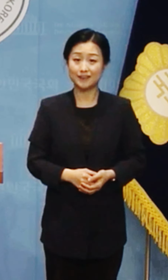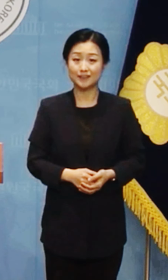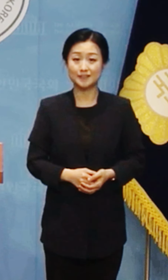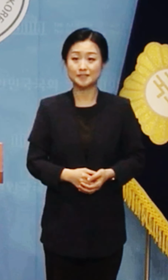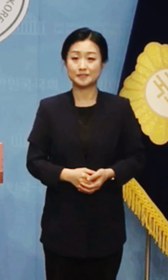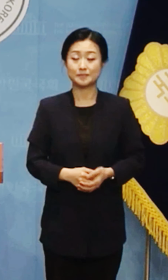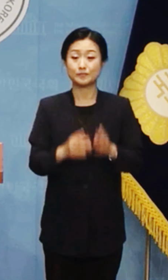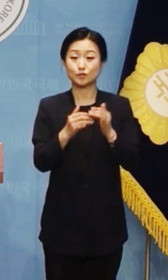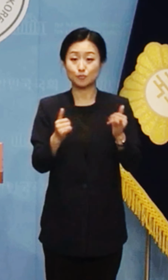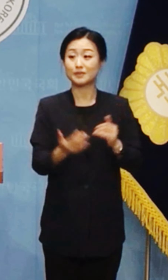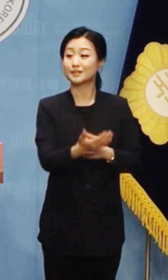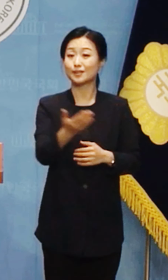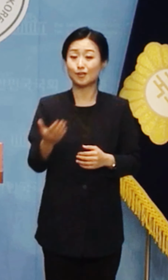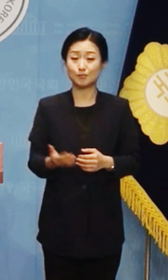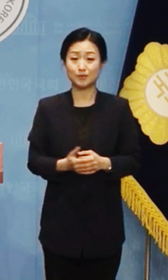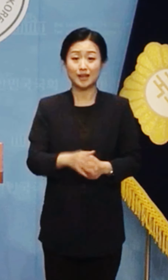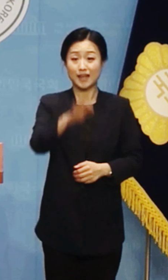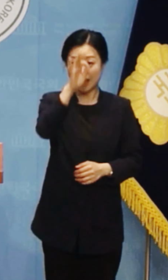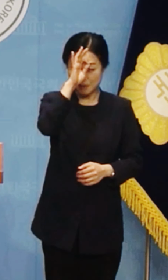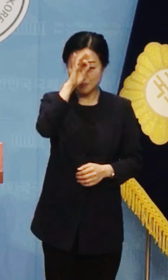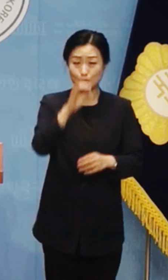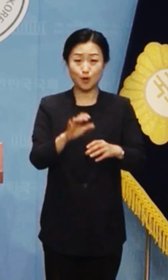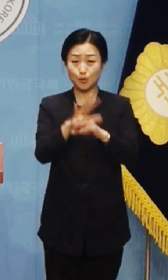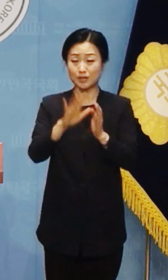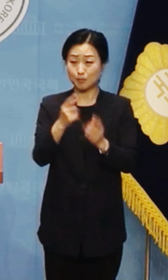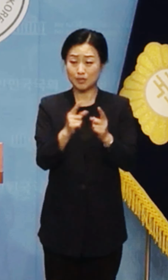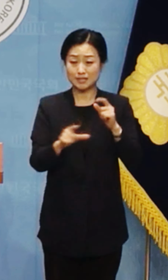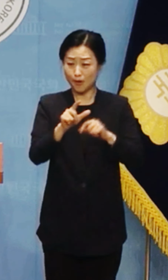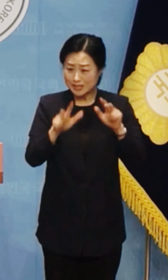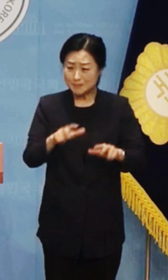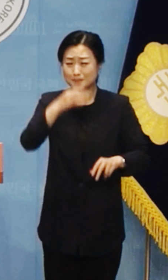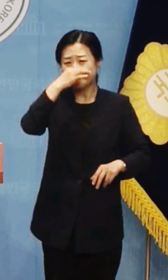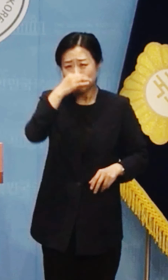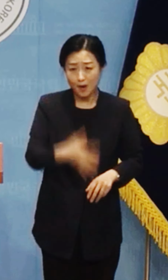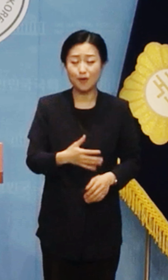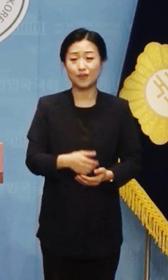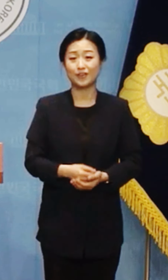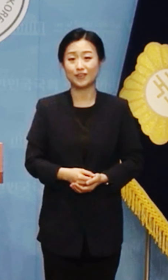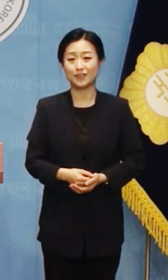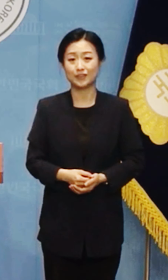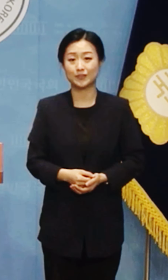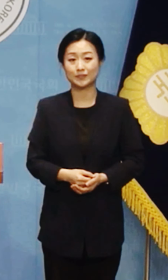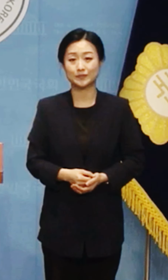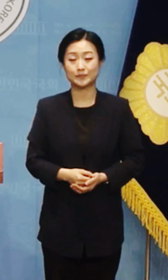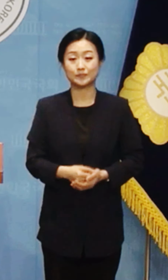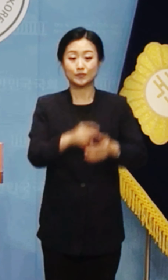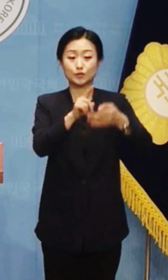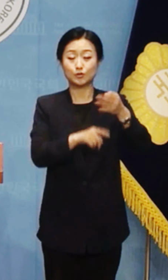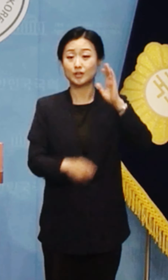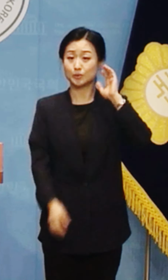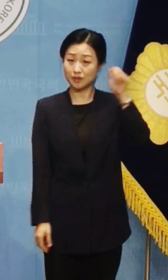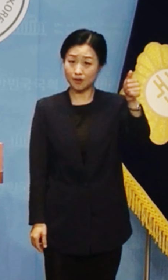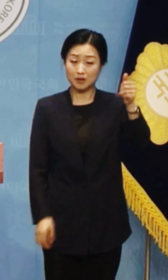않겠습니까 국민들은 IMF 코로나 사태 때보다 더 힘들다고 아우성칩니다 윤석열